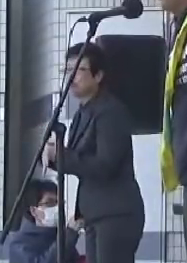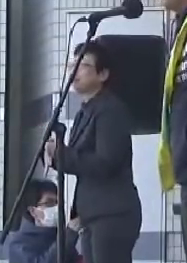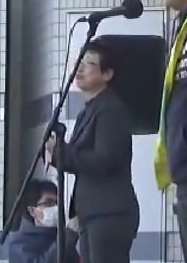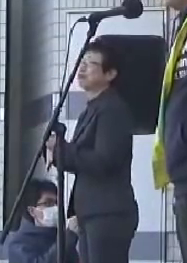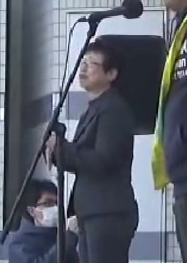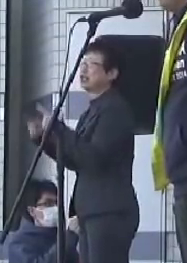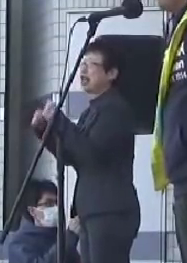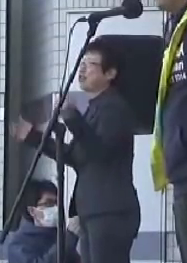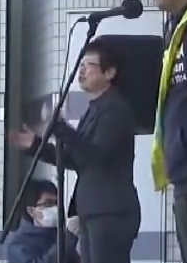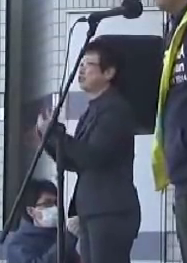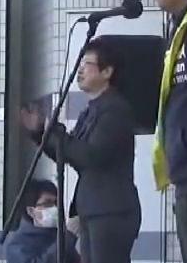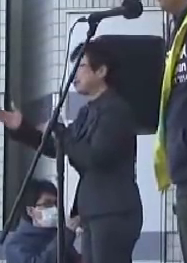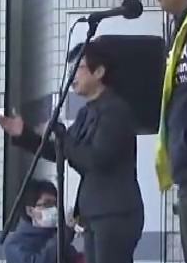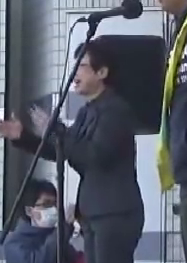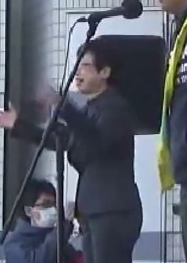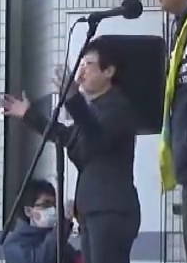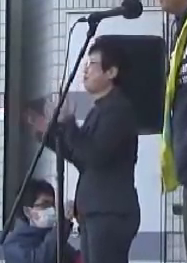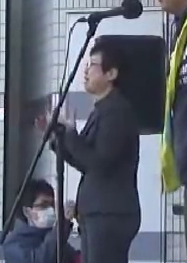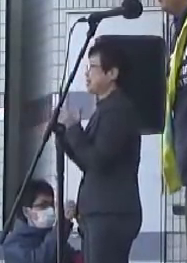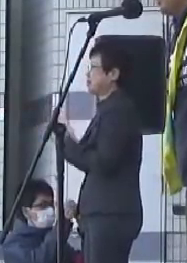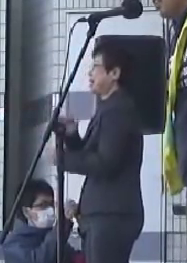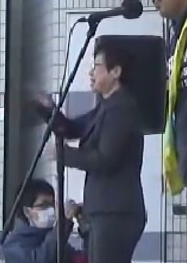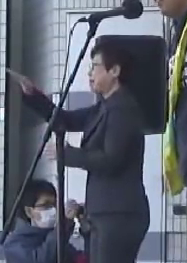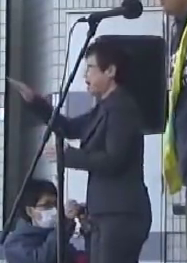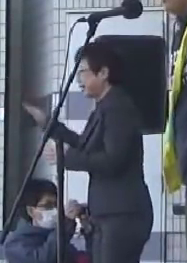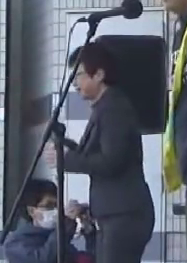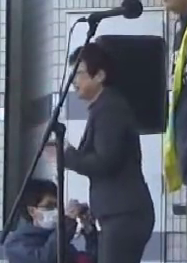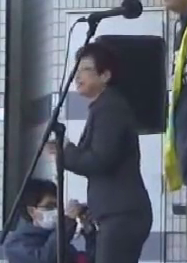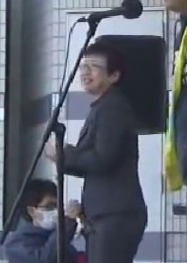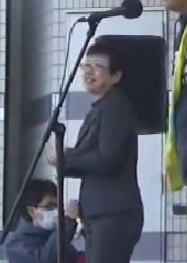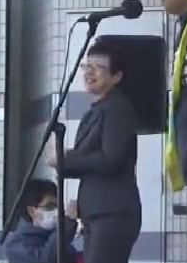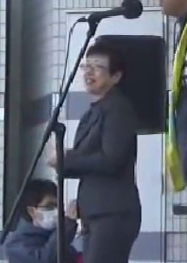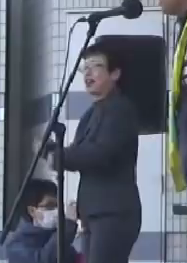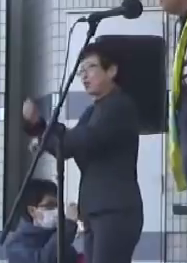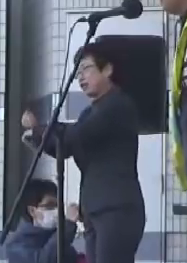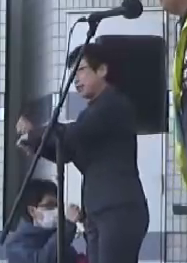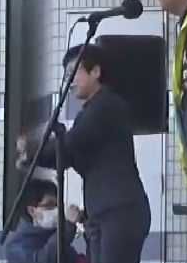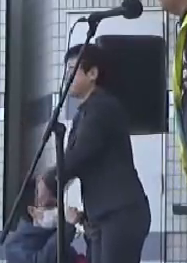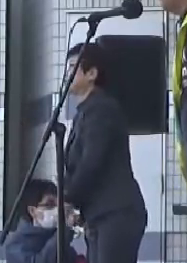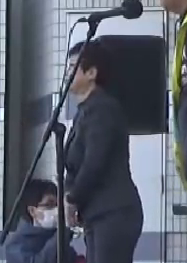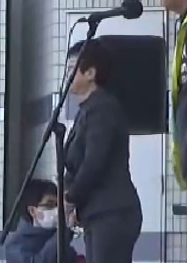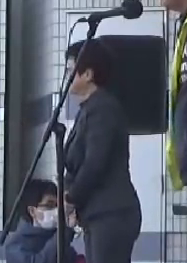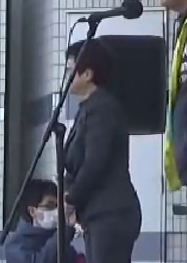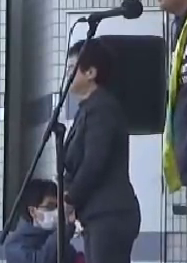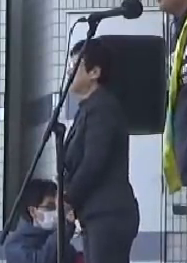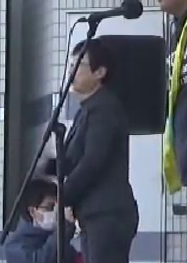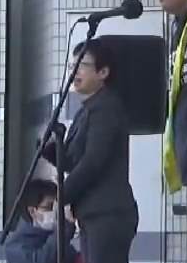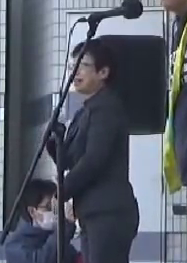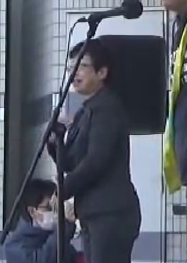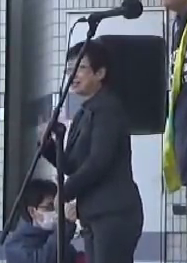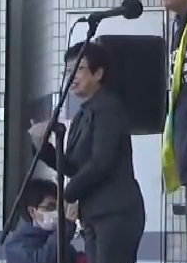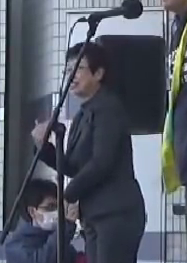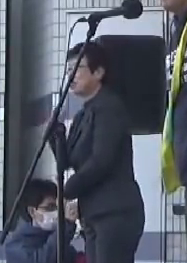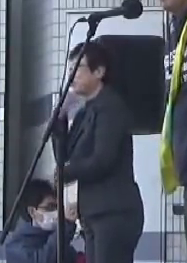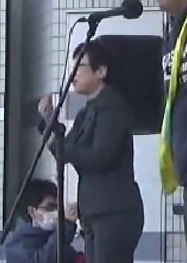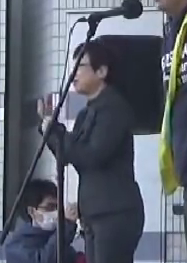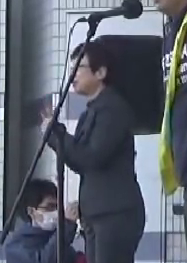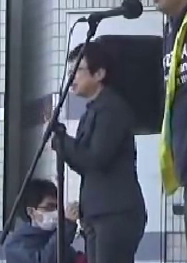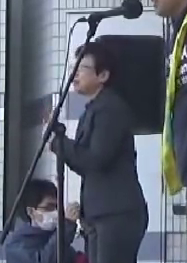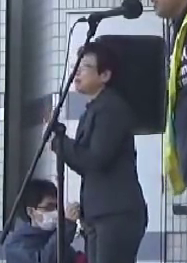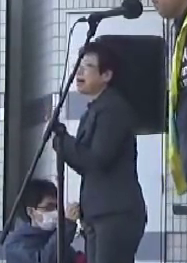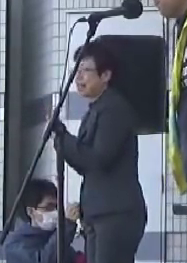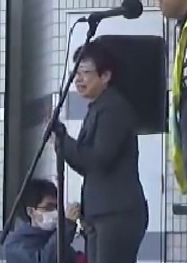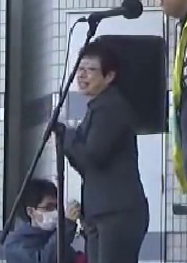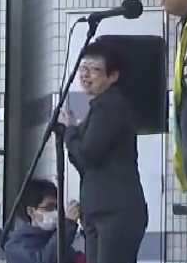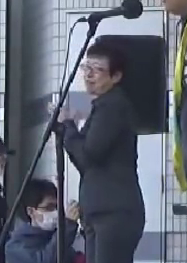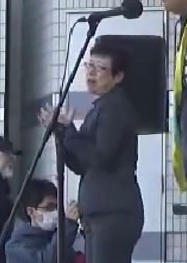全国集会に、お集まりの皆さん、お疲れ様です。私たち、福島連帯キャラバ